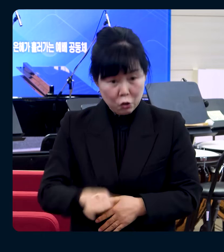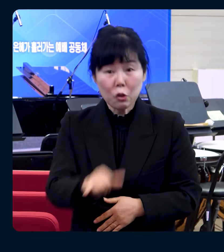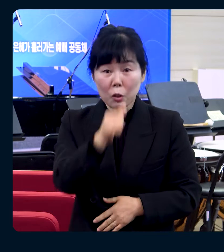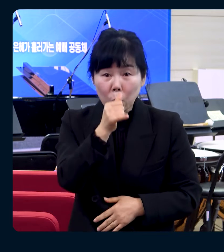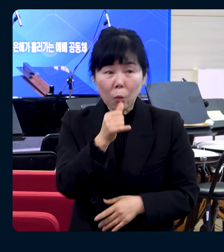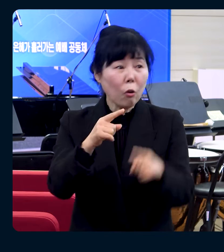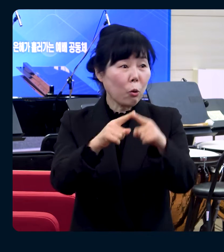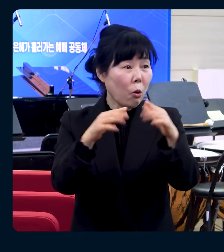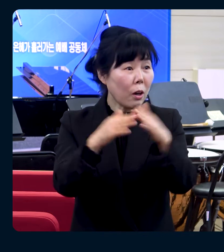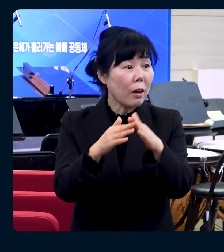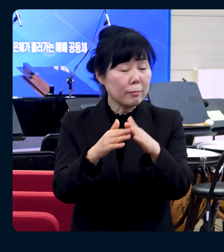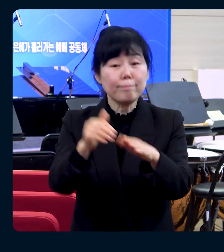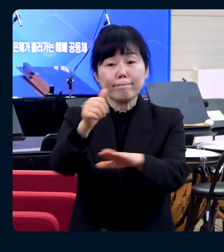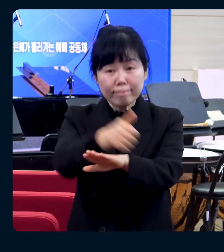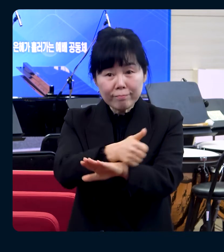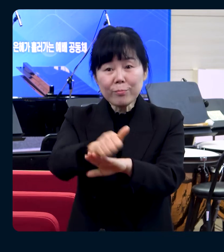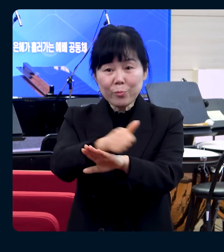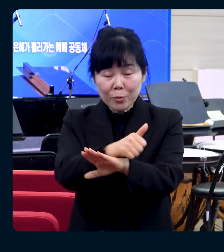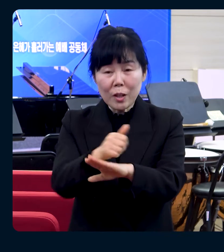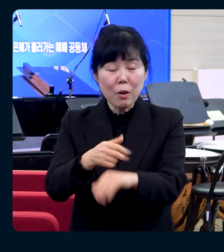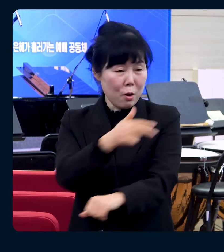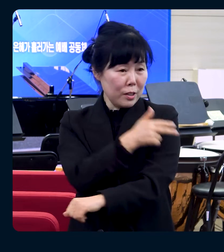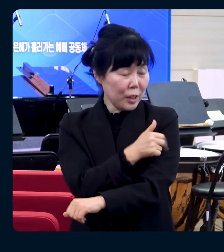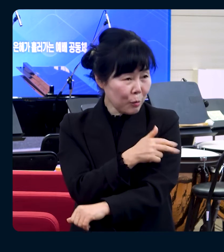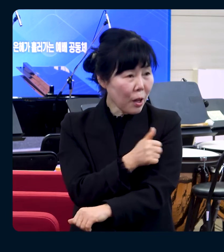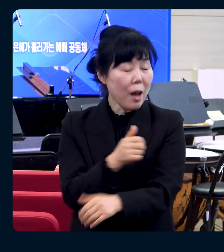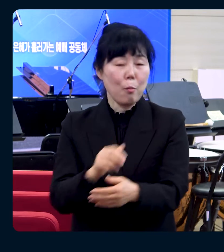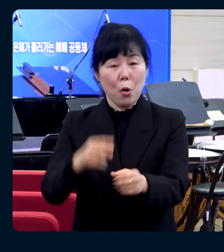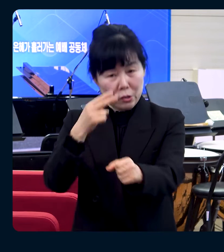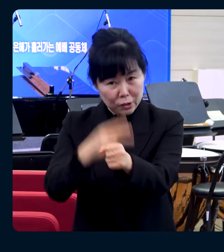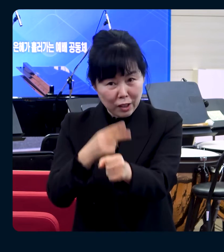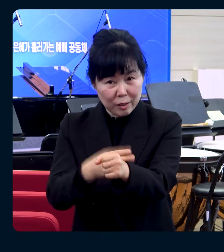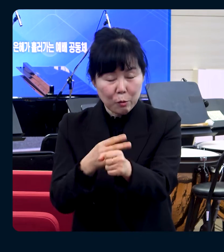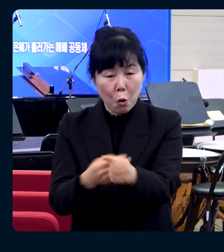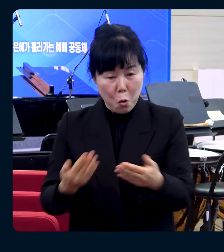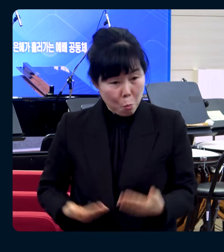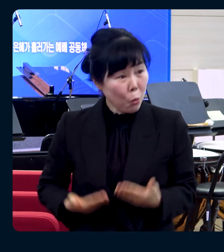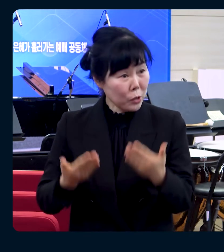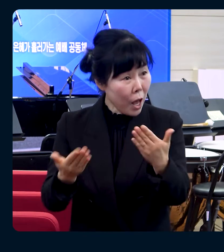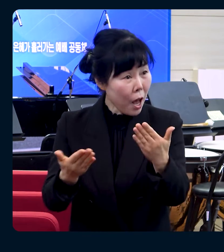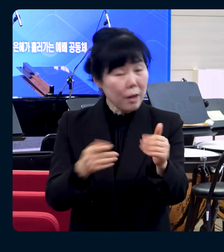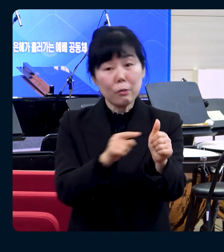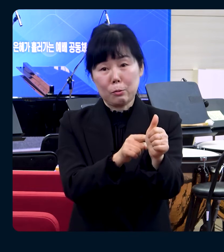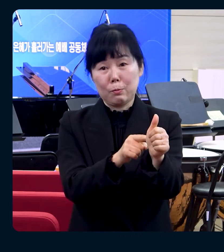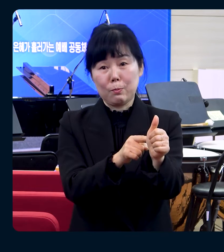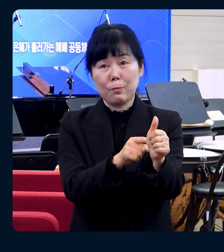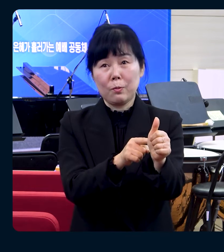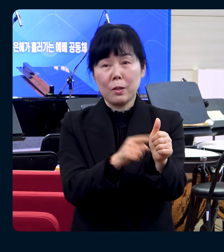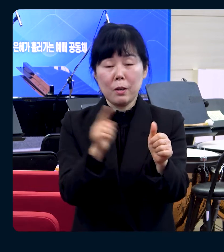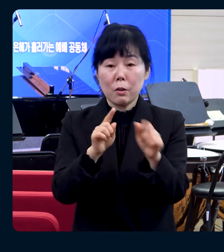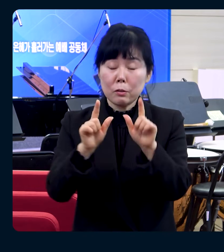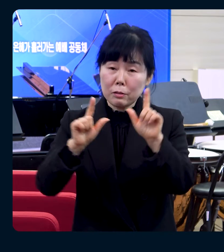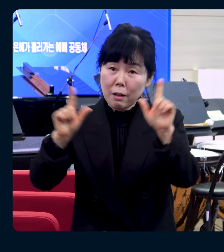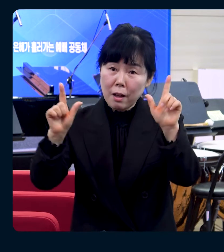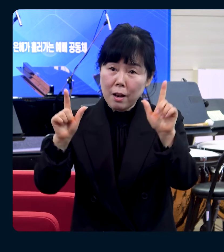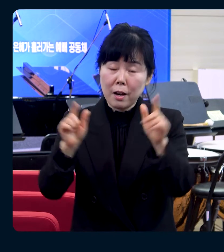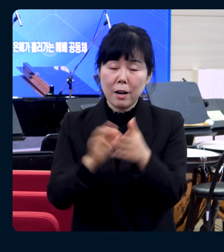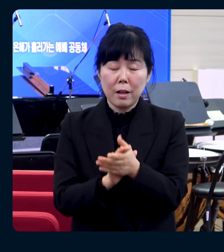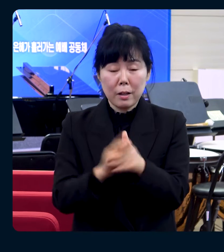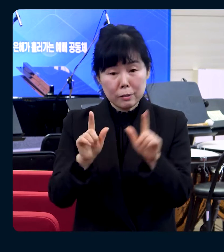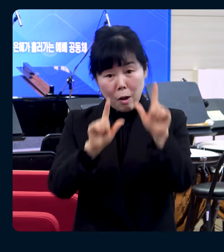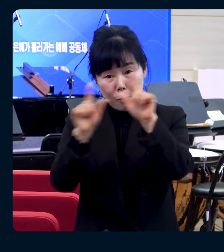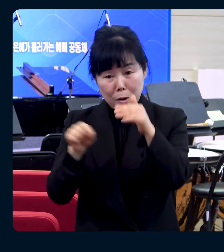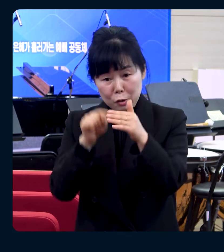또 뭐 교사 뭐 집사로 잘 섬기면서 정말 나름 잘 살고 있었어요. 그런데 어느 날 삶에 어떤